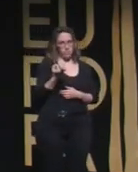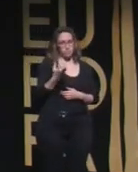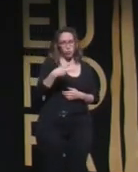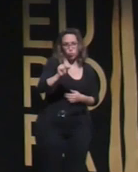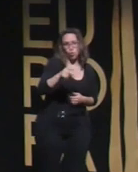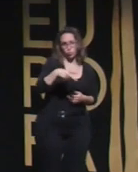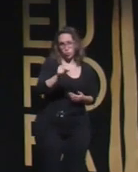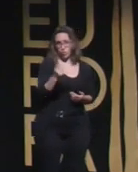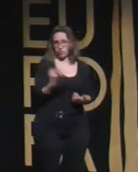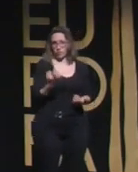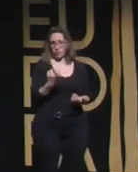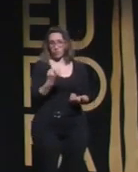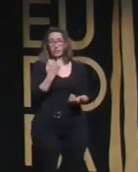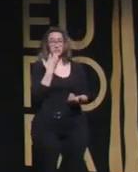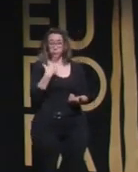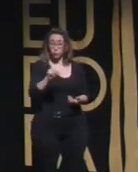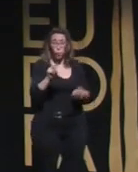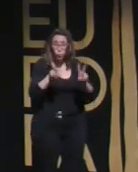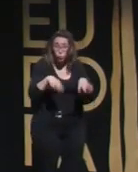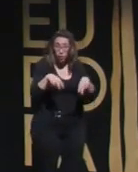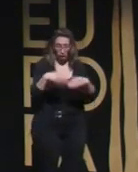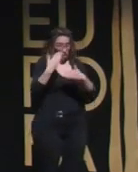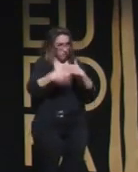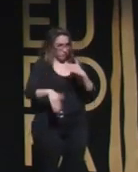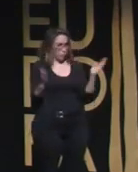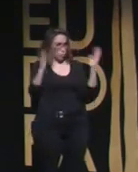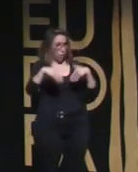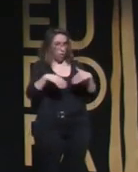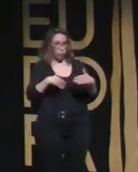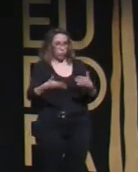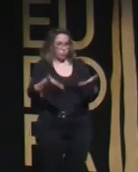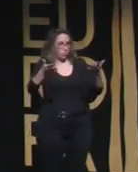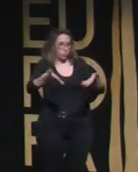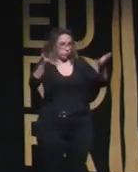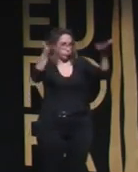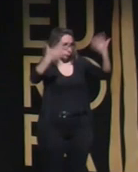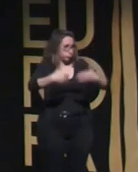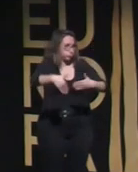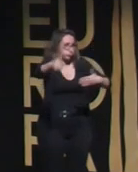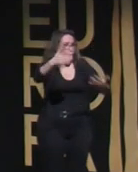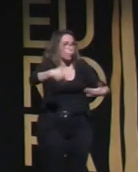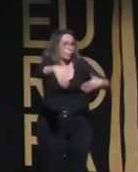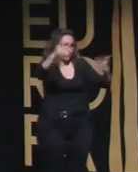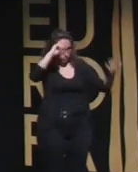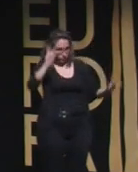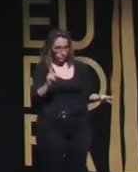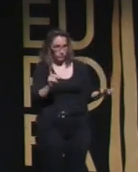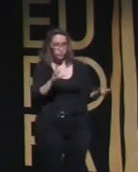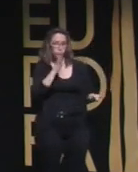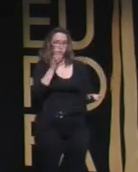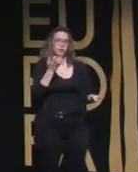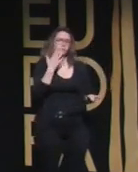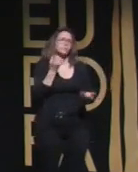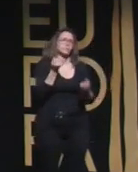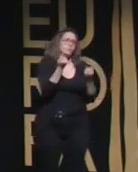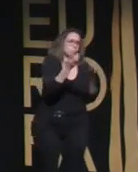si no hay nadie que diga que no, no se conoce que hay un límite y entonces uno no sabe hasta dónde puede llegar, ¿no? Entonces, el poder escuchar, ahora, si lo escucháis demasiado a menudo, tampoco os lo